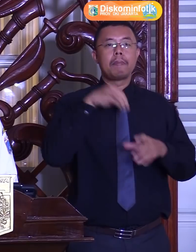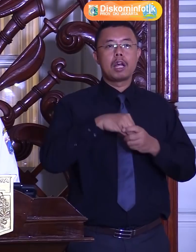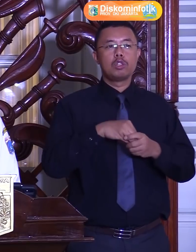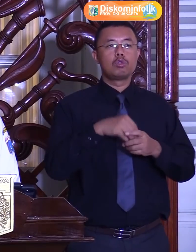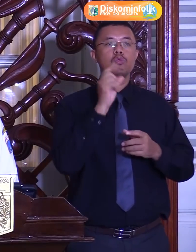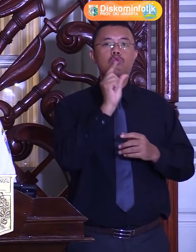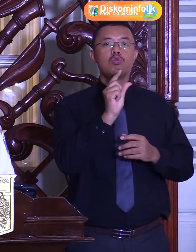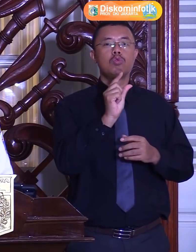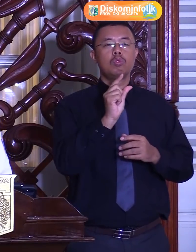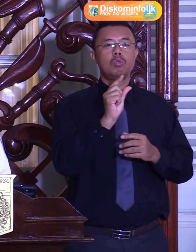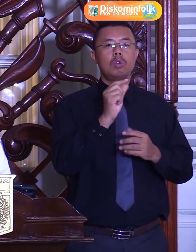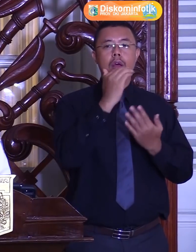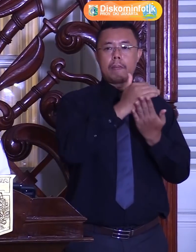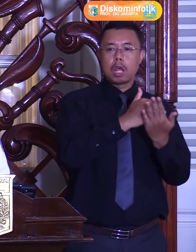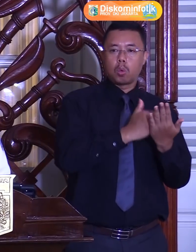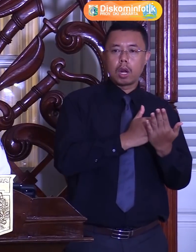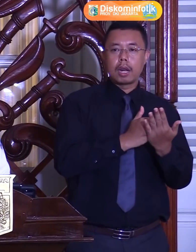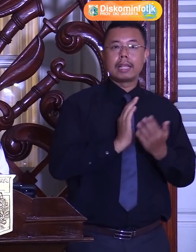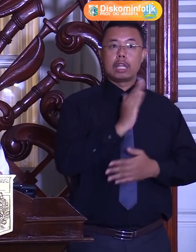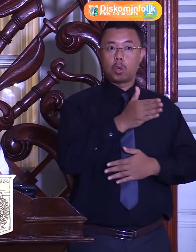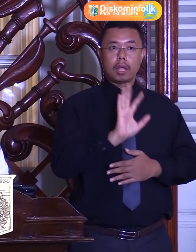pengaturan ojek online juga akan